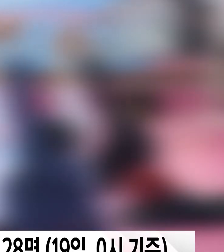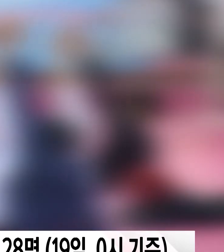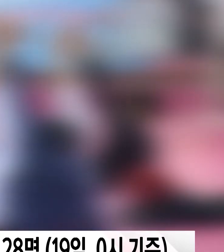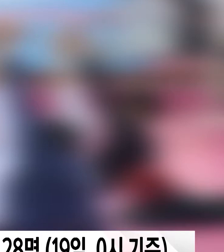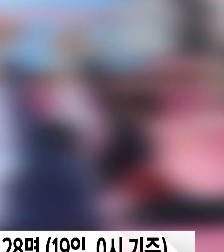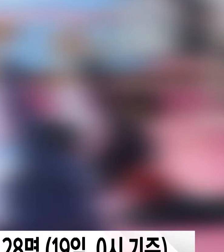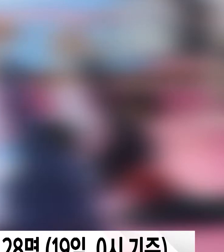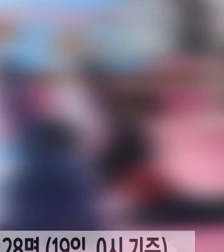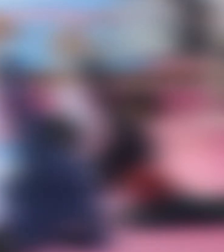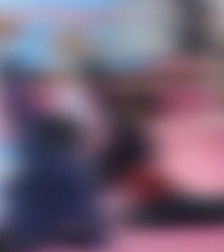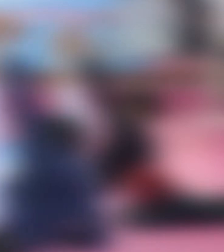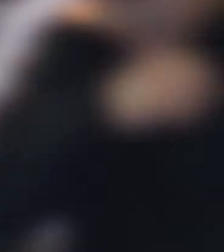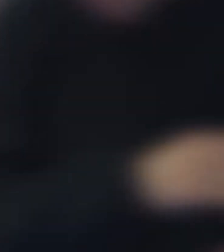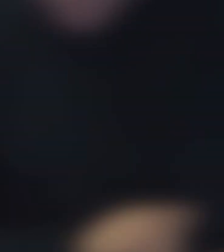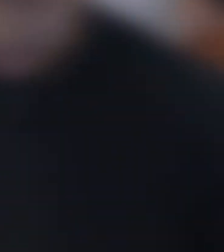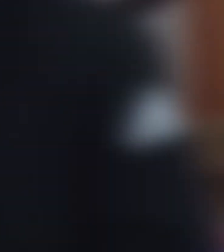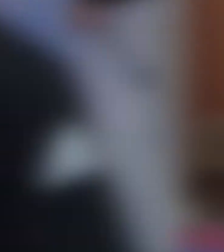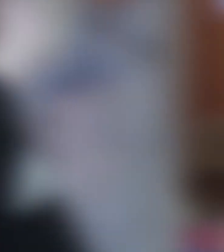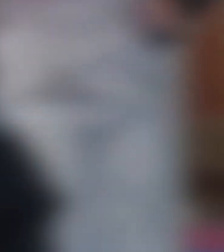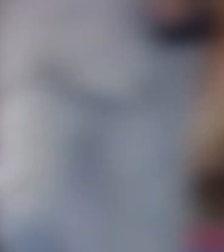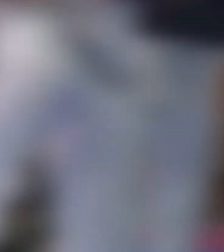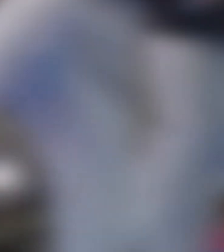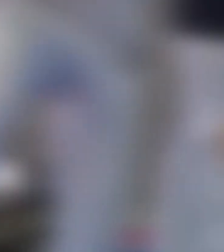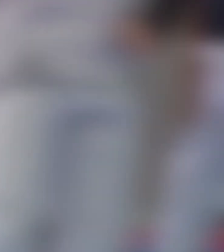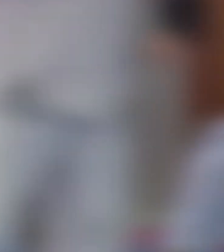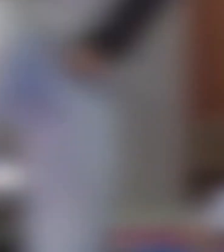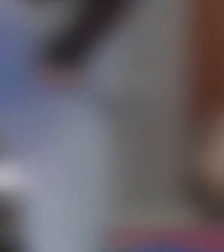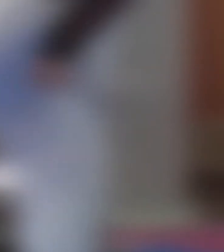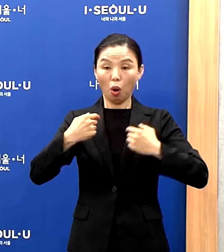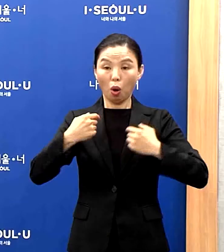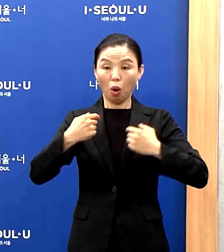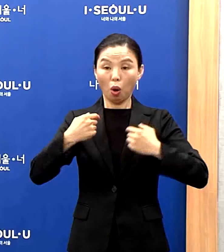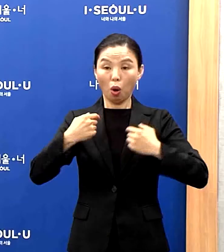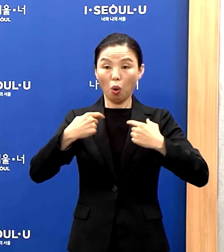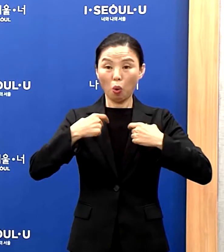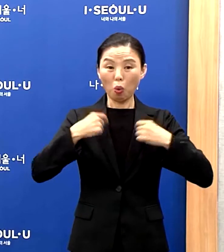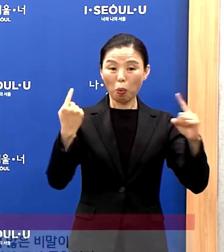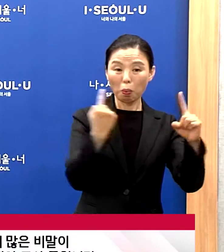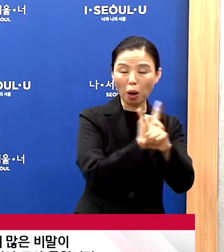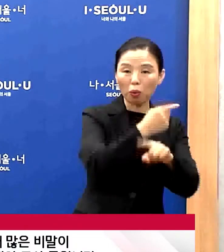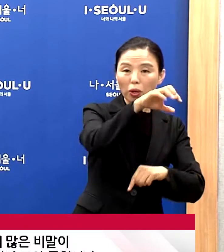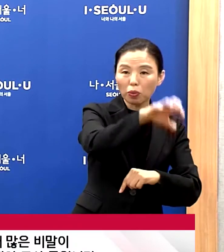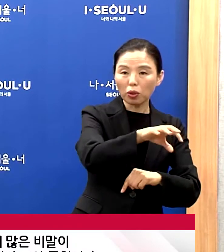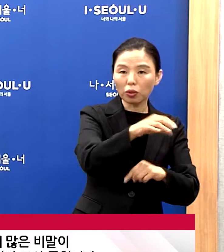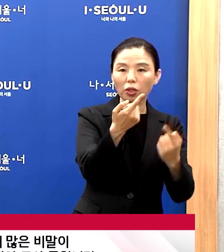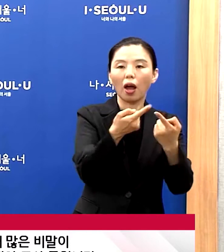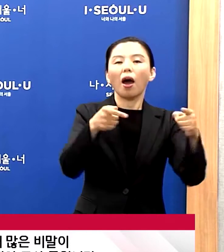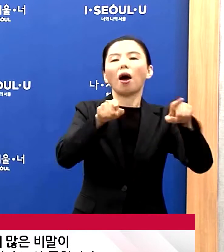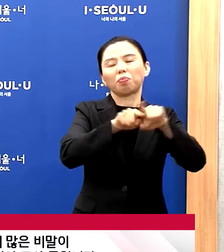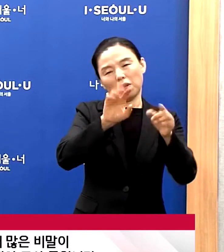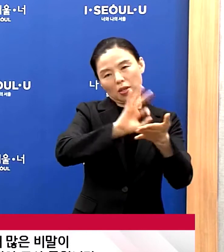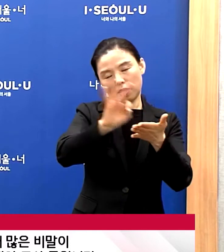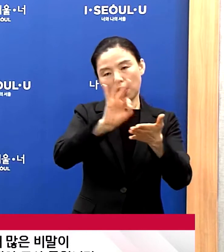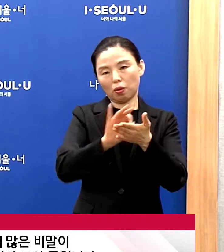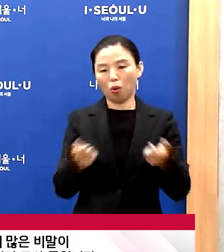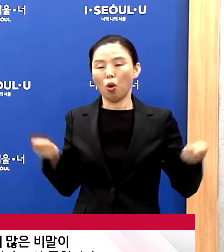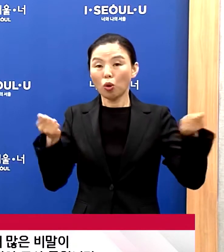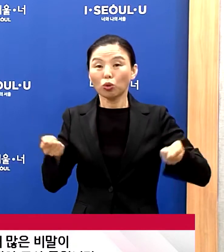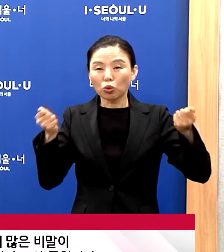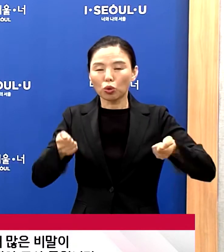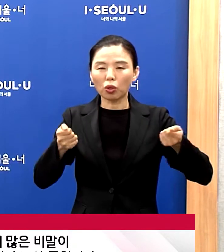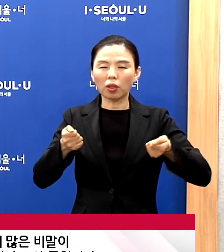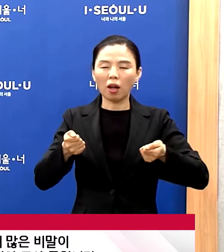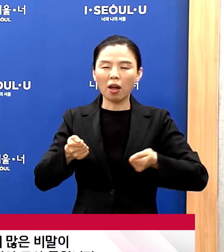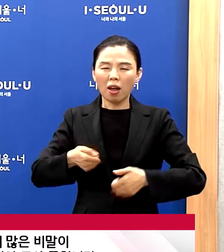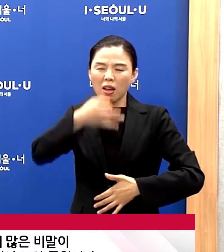시설은 수강생이 탈리지를 공동 이용한 것으로 조사됐습니다 줄넘기 등 고강도의